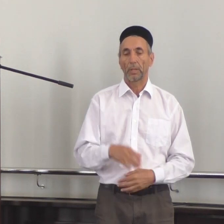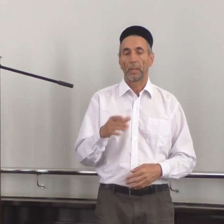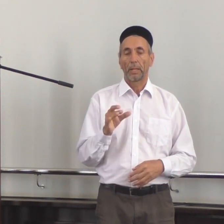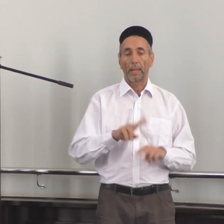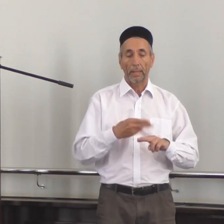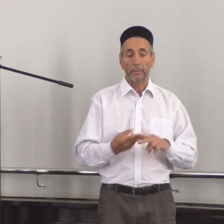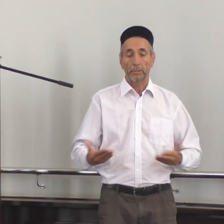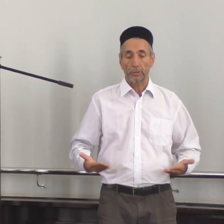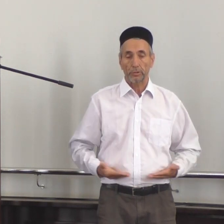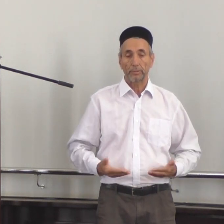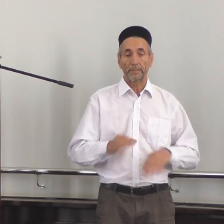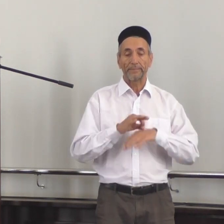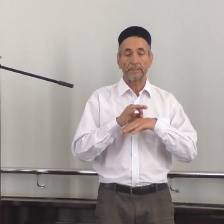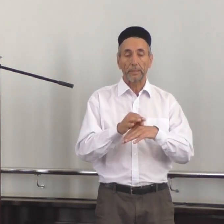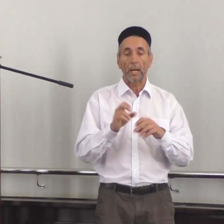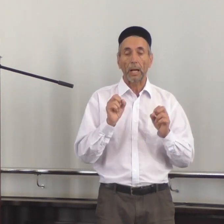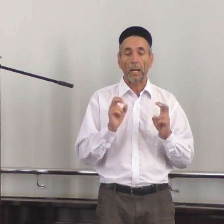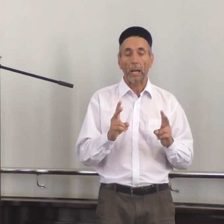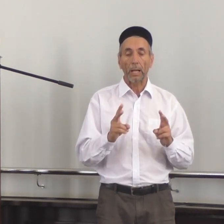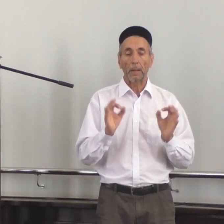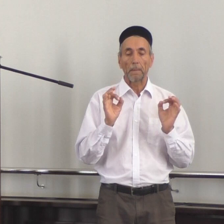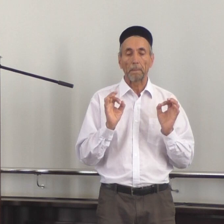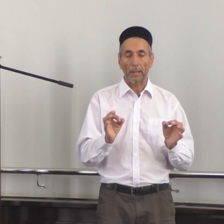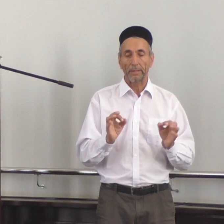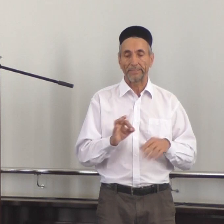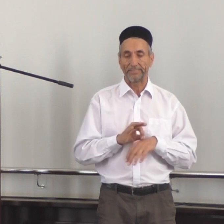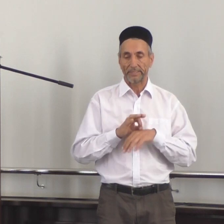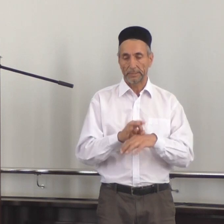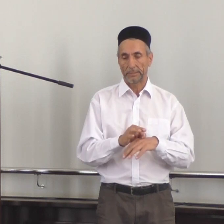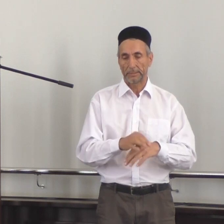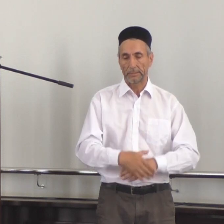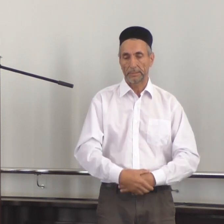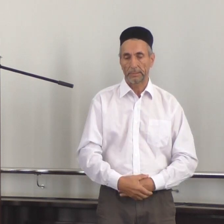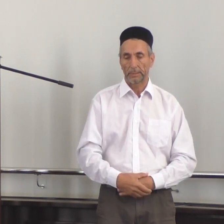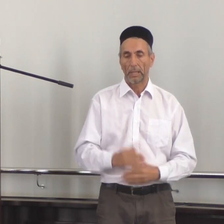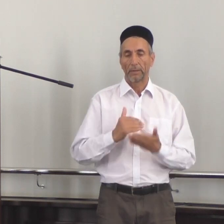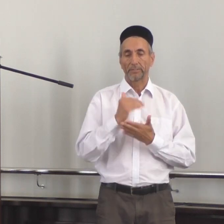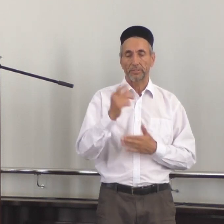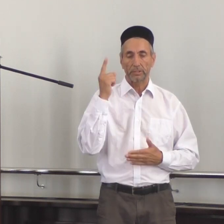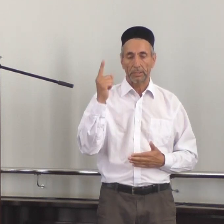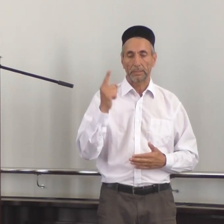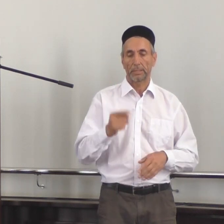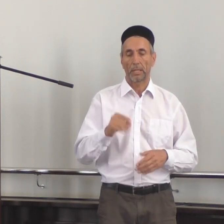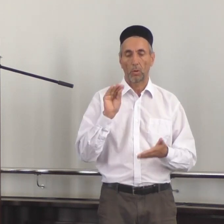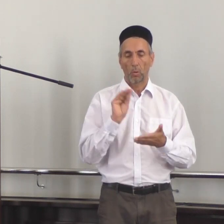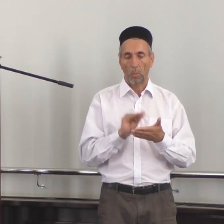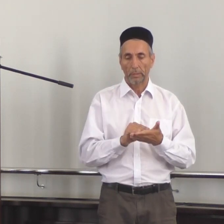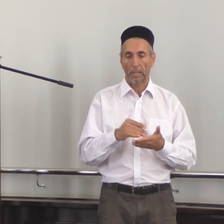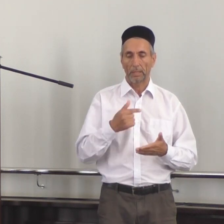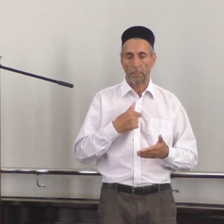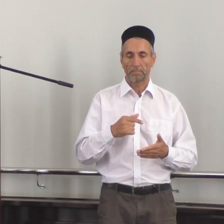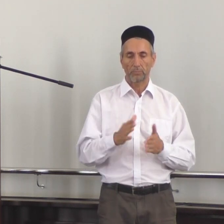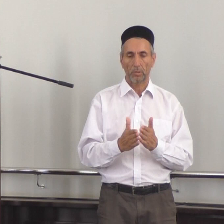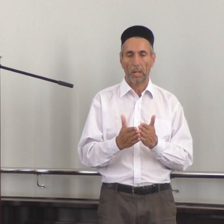Шуннан да менә бу тормышны әгәр дә инде карасак, аңласак, Аллаһ Раббыбыз адам баласына барлыкка